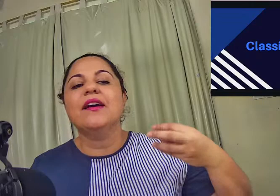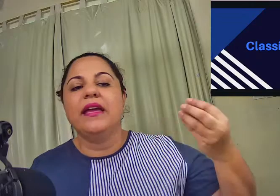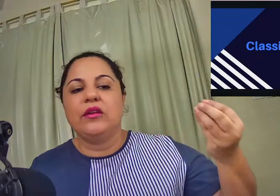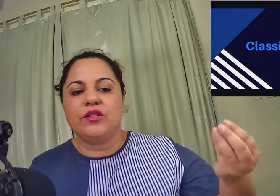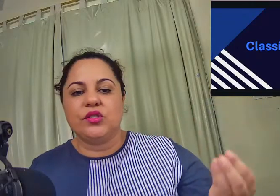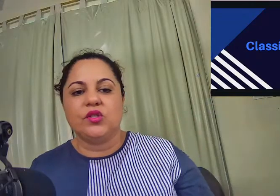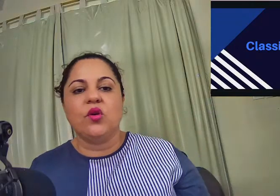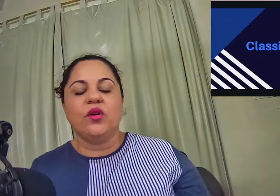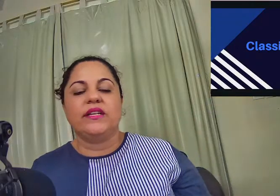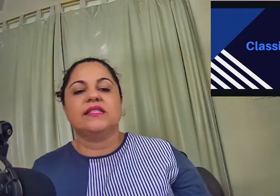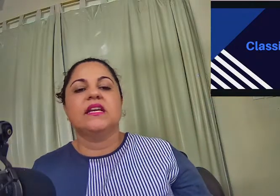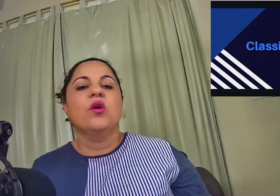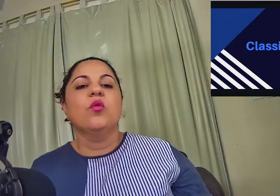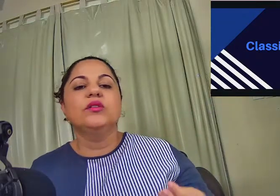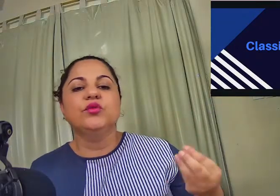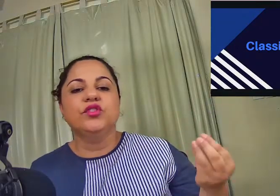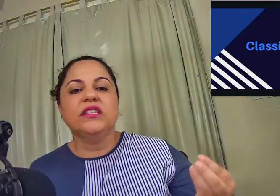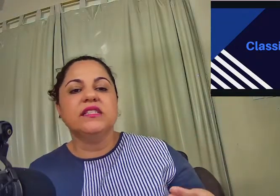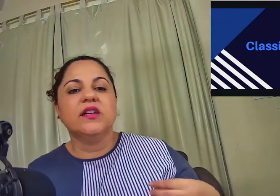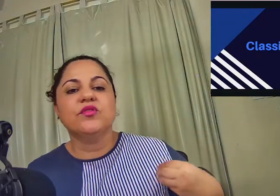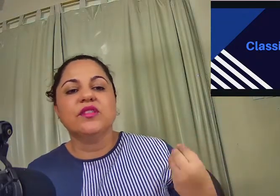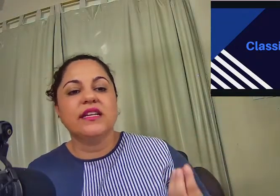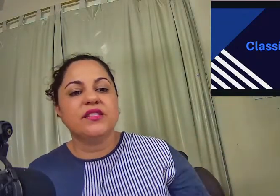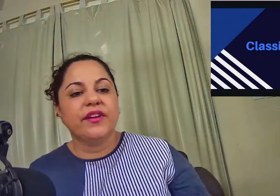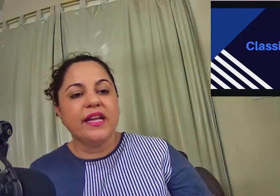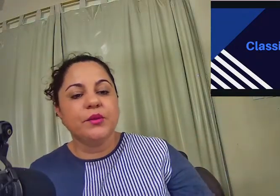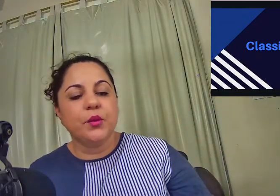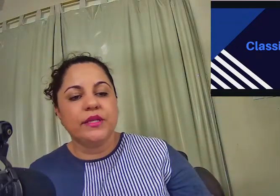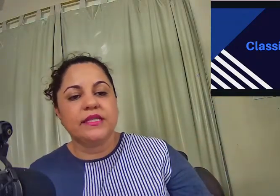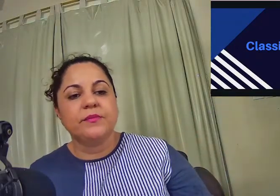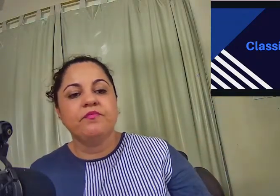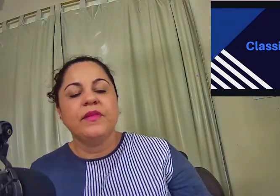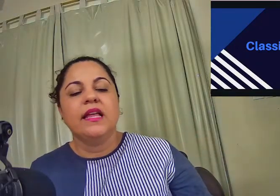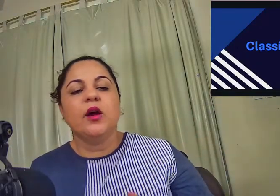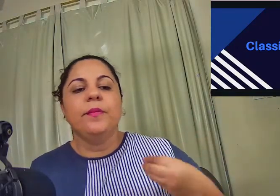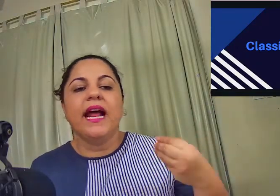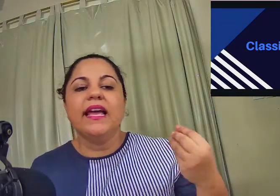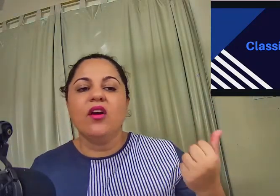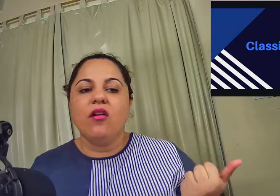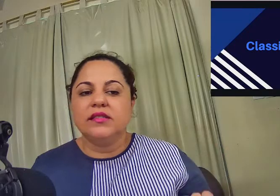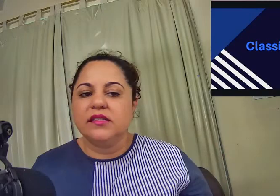melhor histórias quando utilizamos os classificadores. Então, para quem gosta de